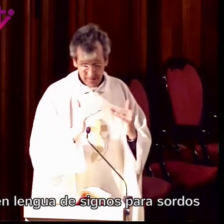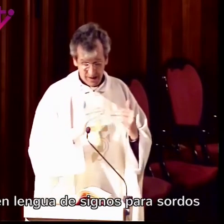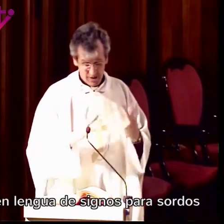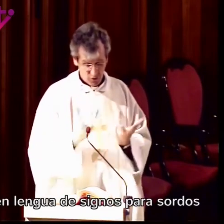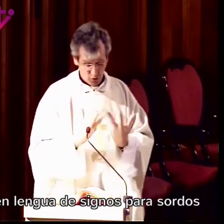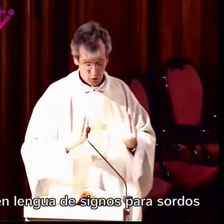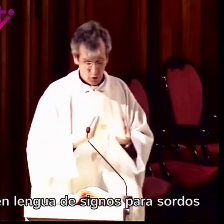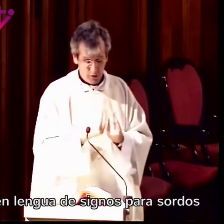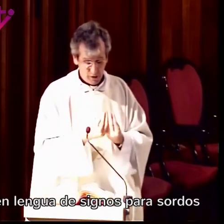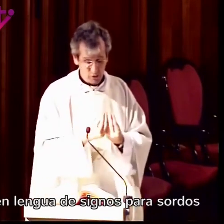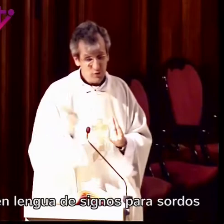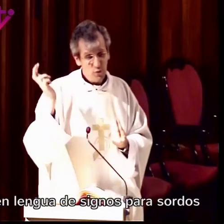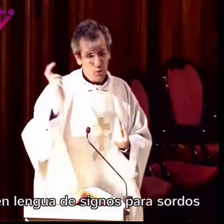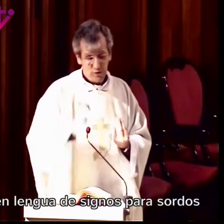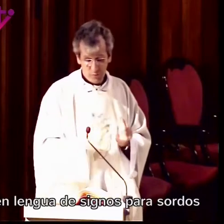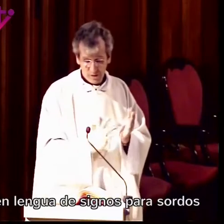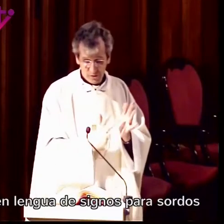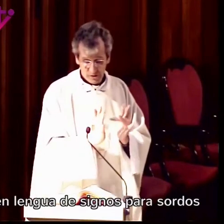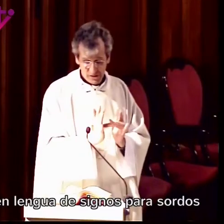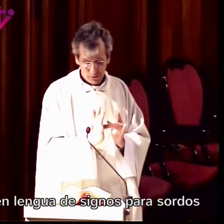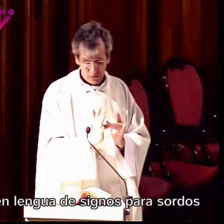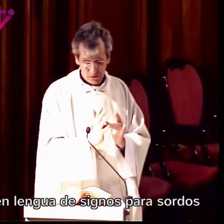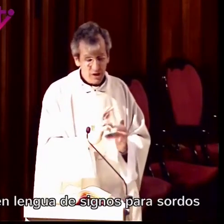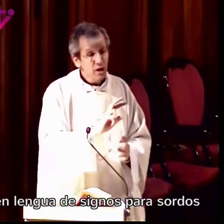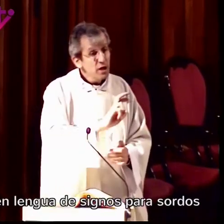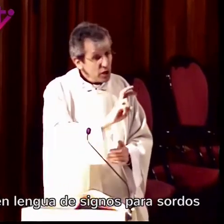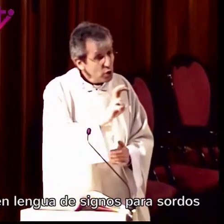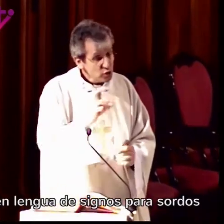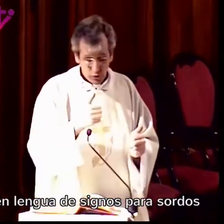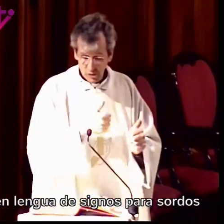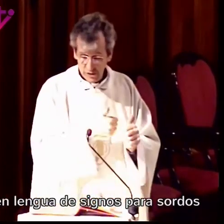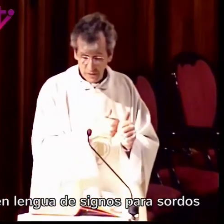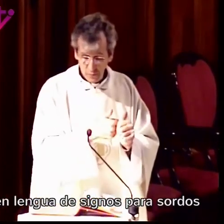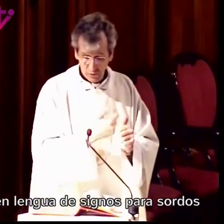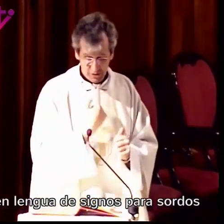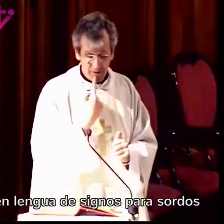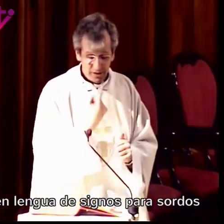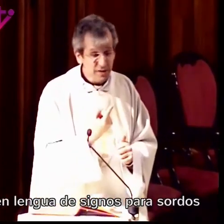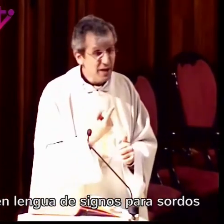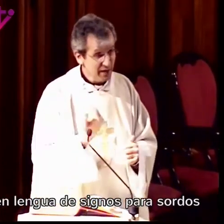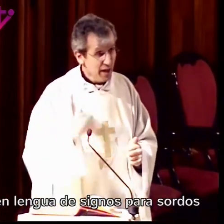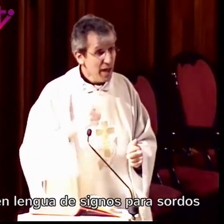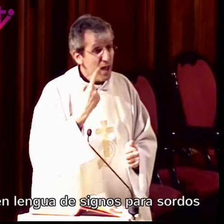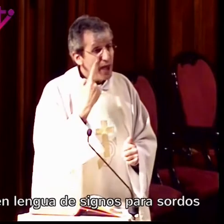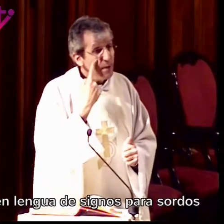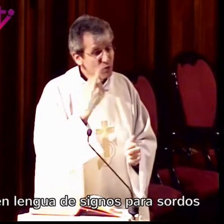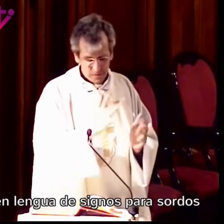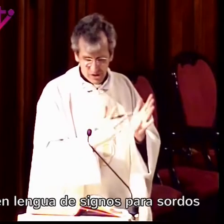con ellos cuando vino Jesús. Y los otros discípulos le decían Hemos visto